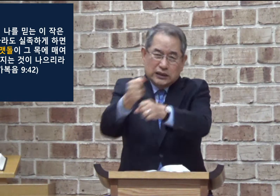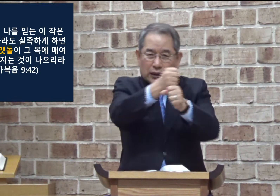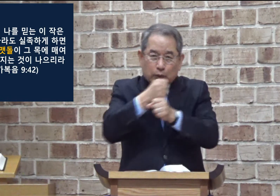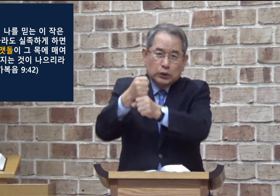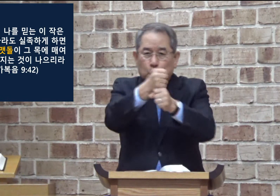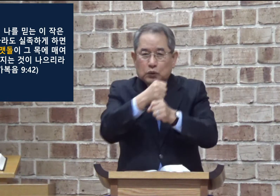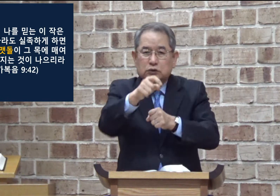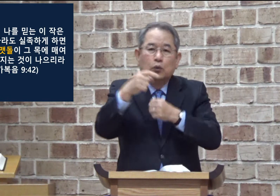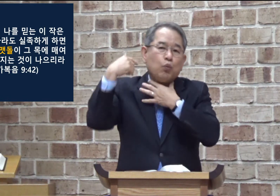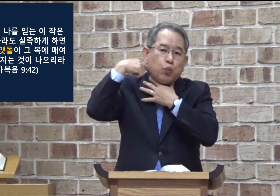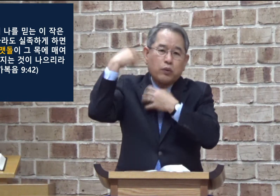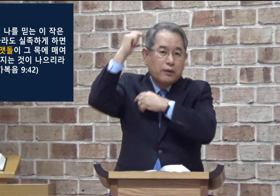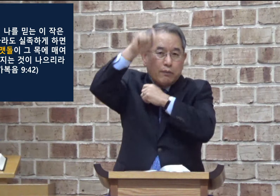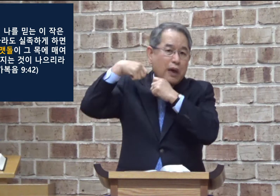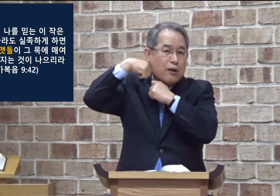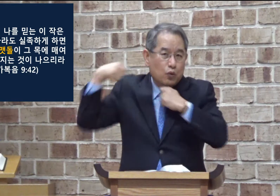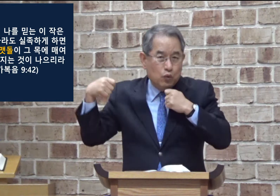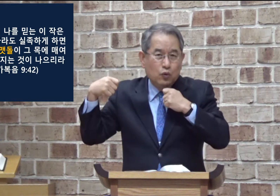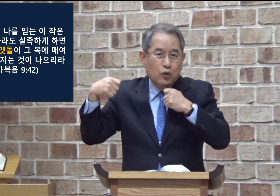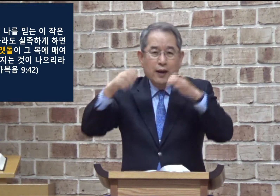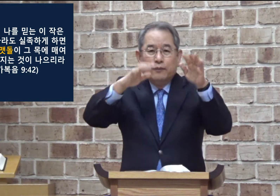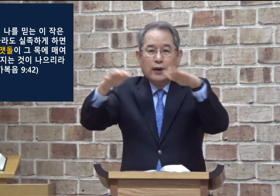예수님 말씀입니다. 무서운 말씀입니다.